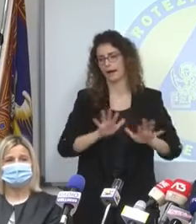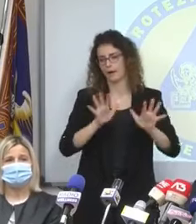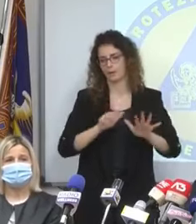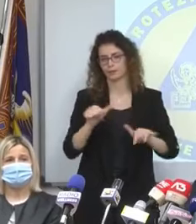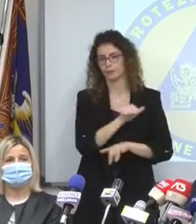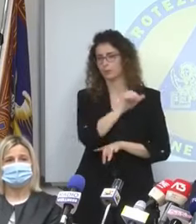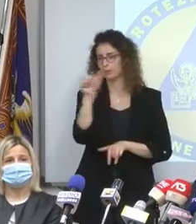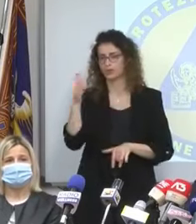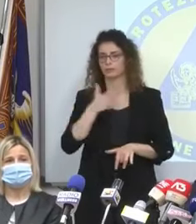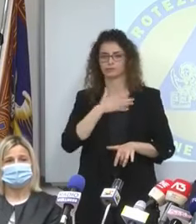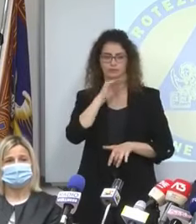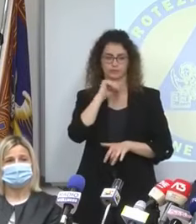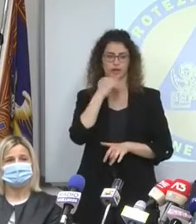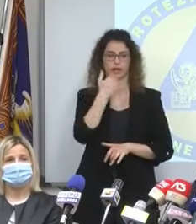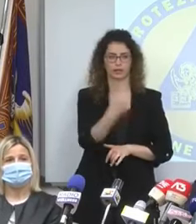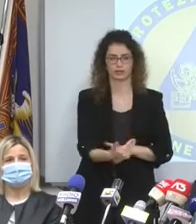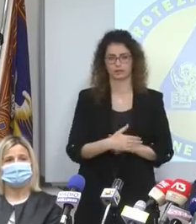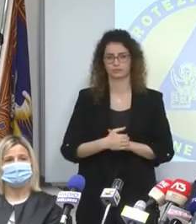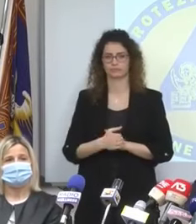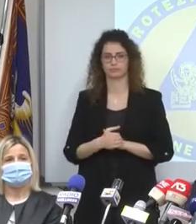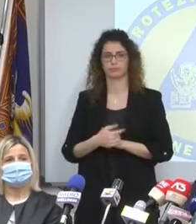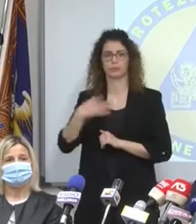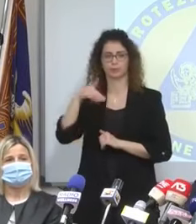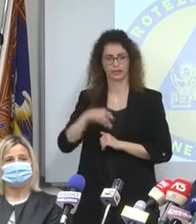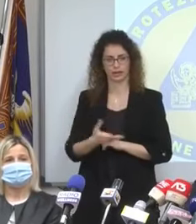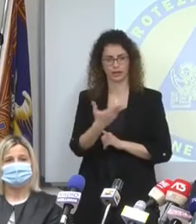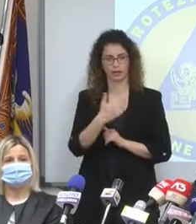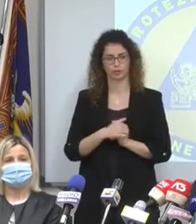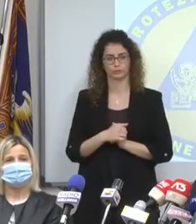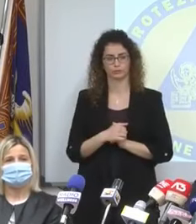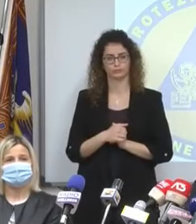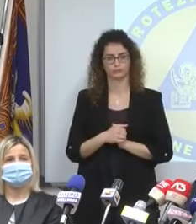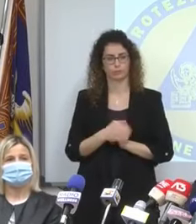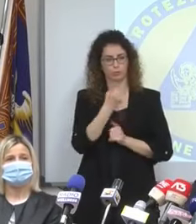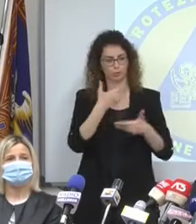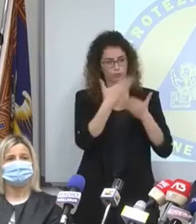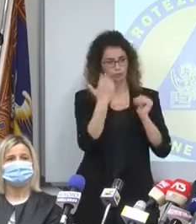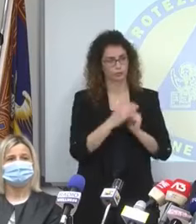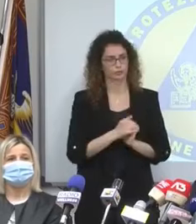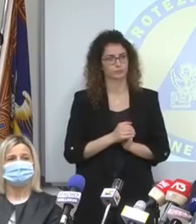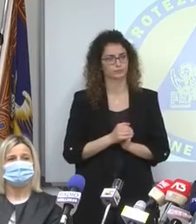anziani. Grazie. Pittarello. Buongiorno.